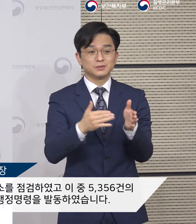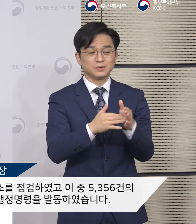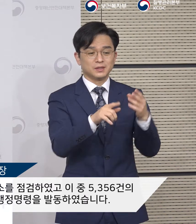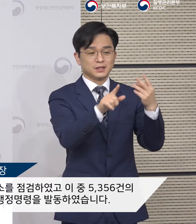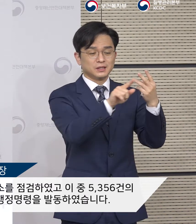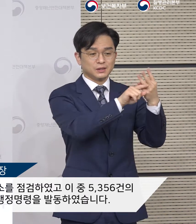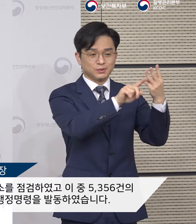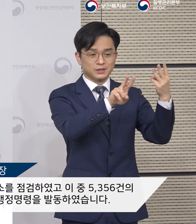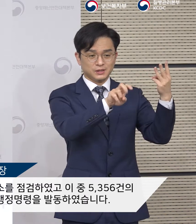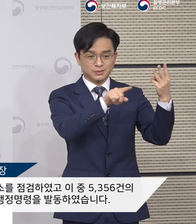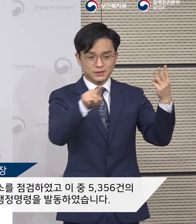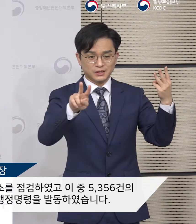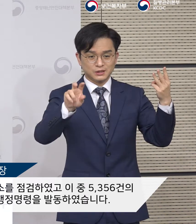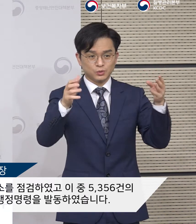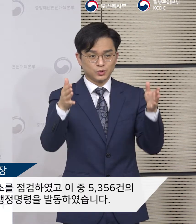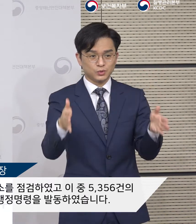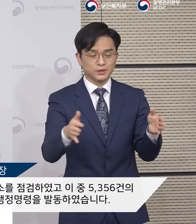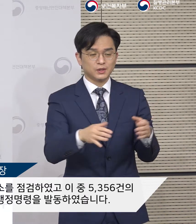25일까지 종교시설